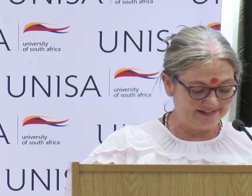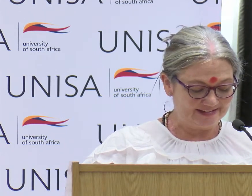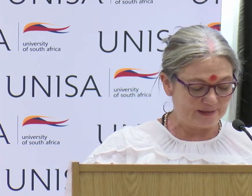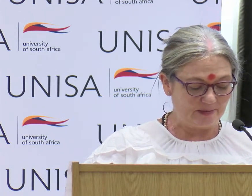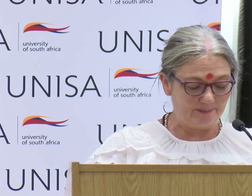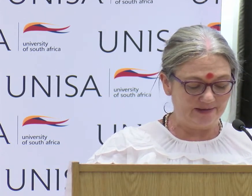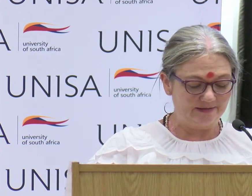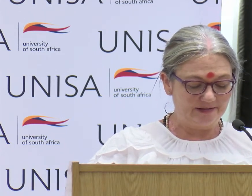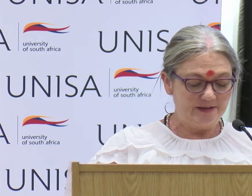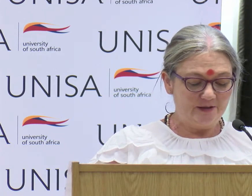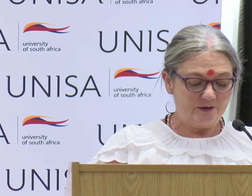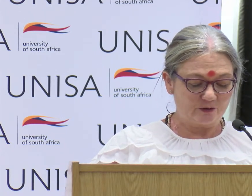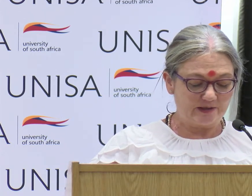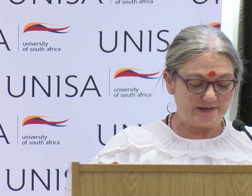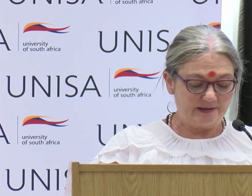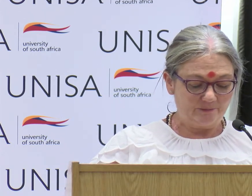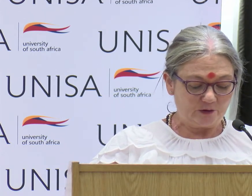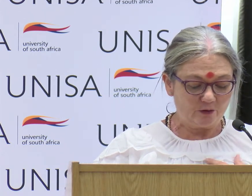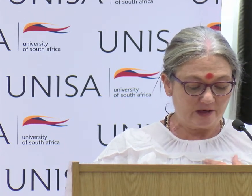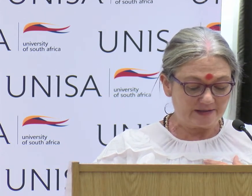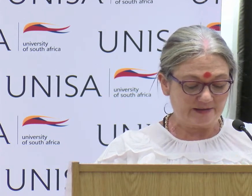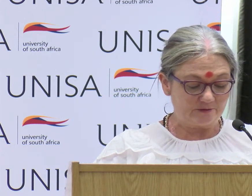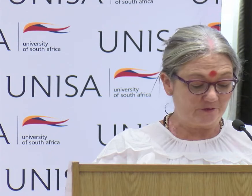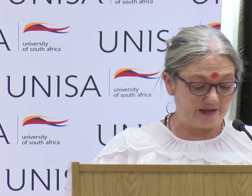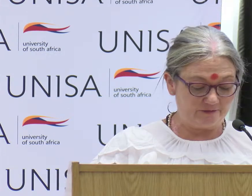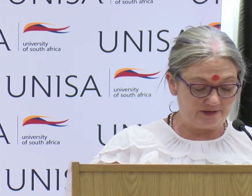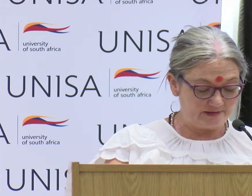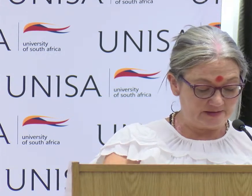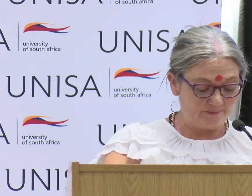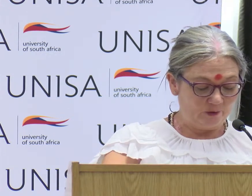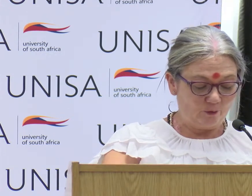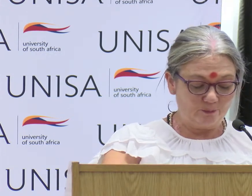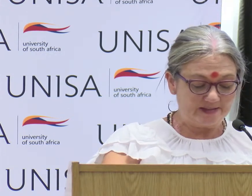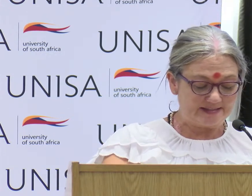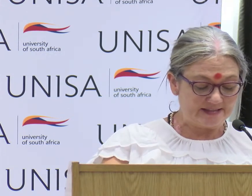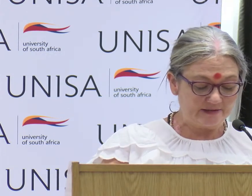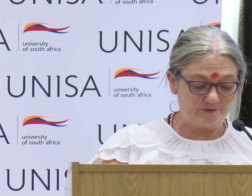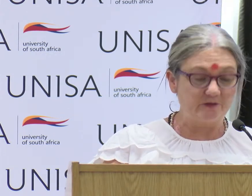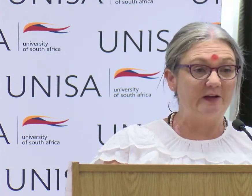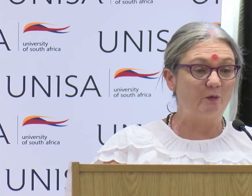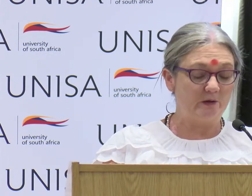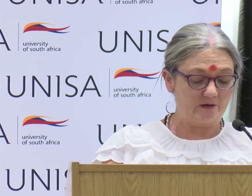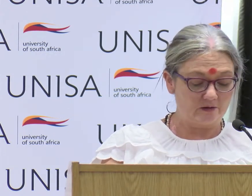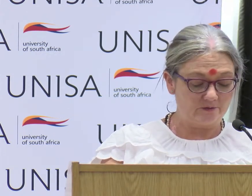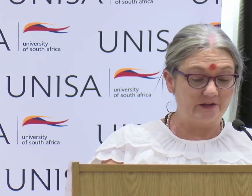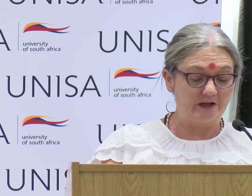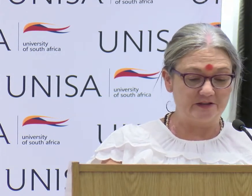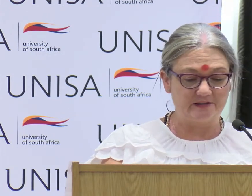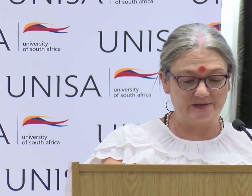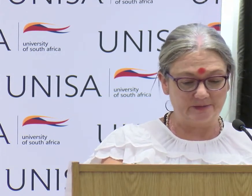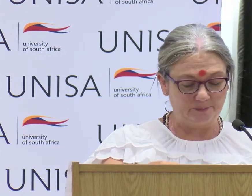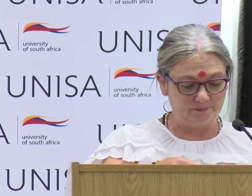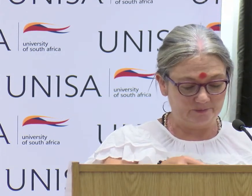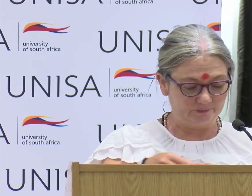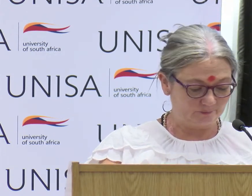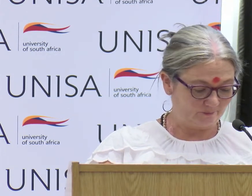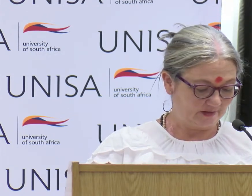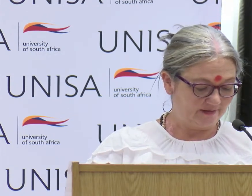Athandwa, sê Mama, sodat jou hart kan vry wees om te sing vir wie ook al wil